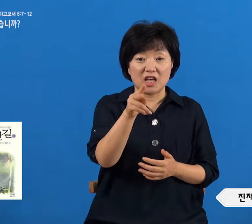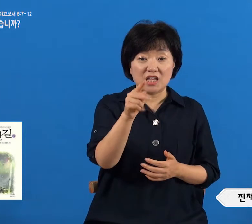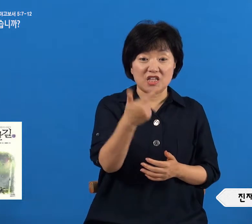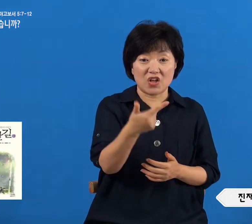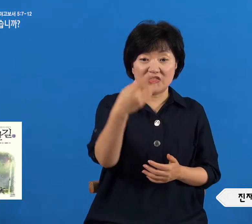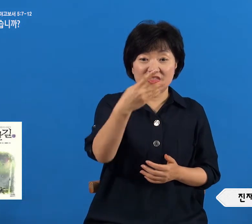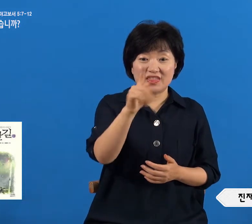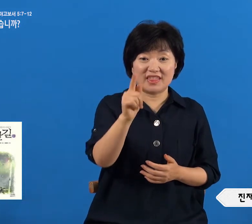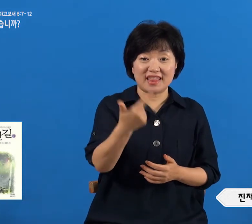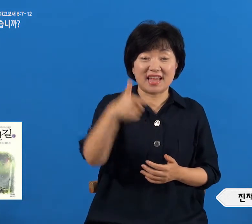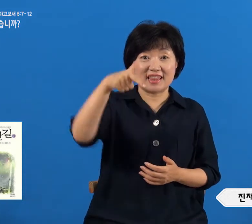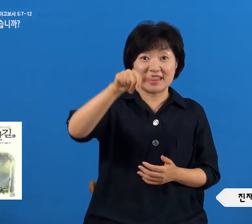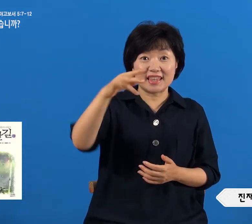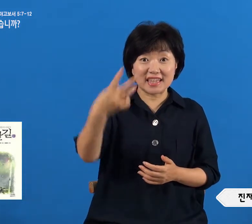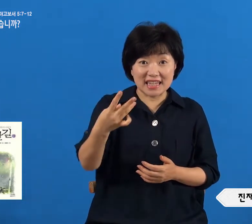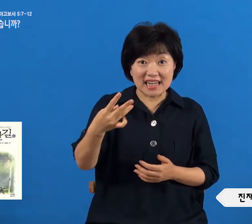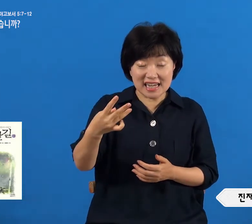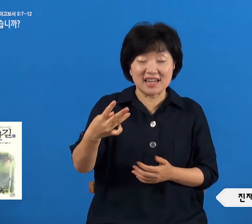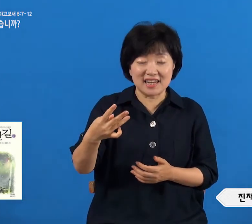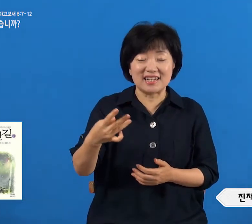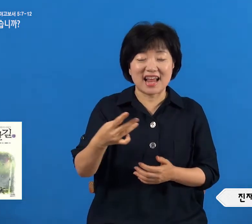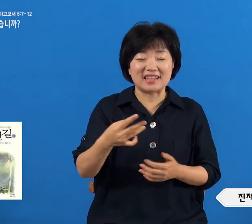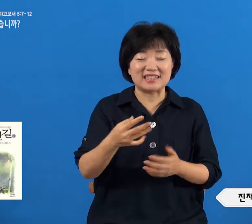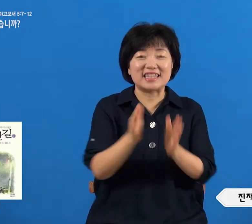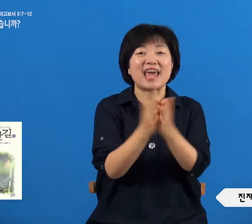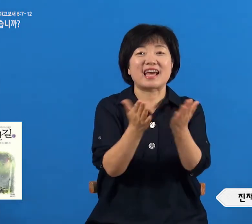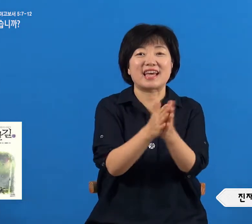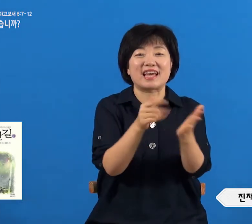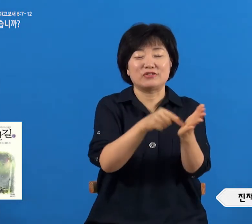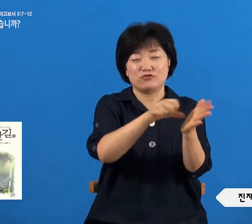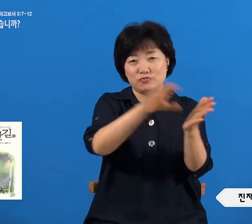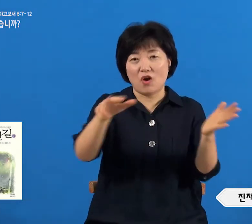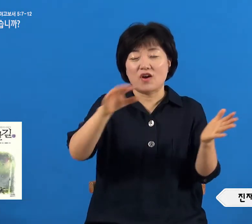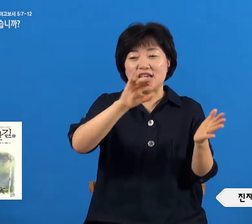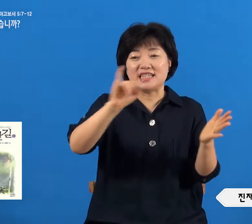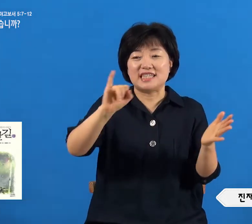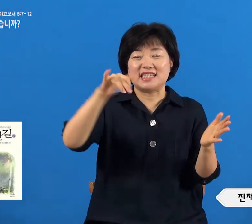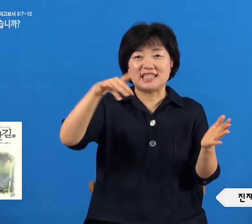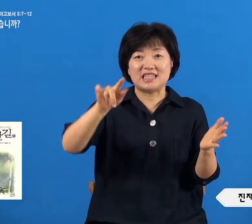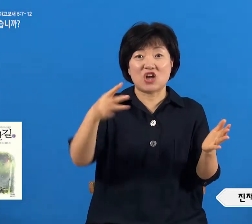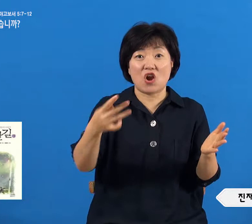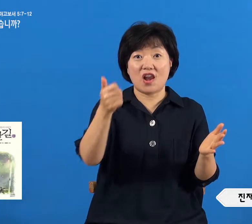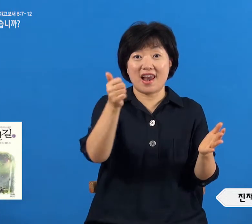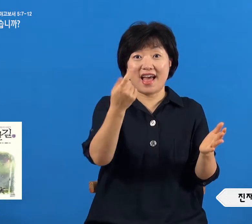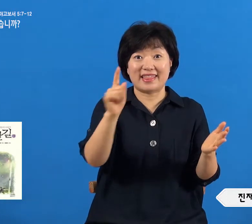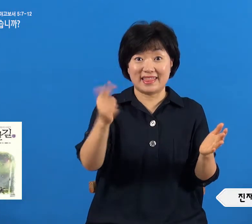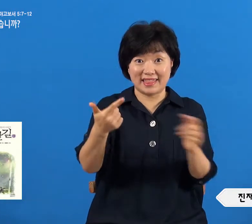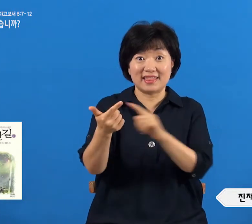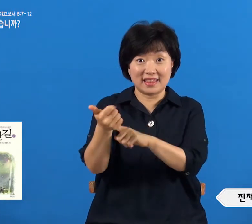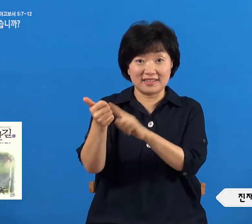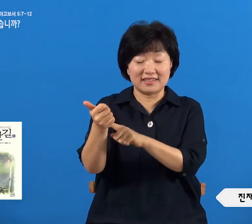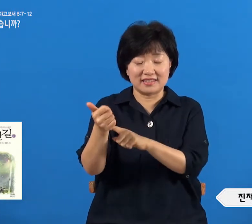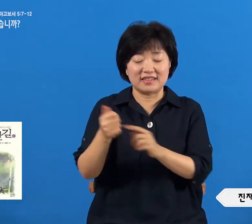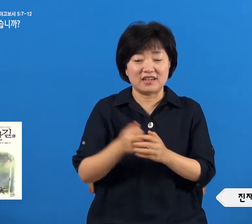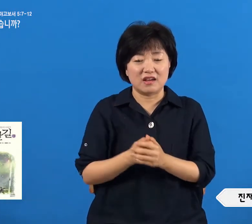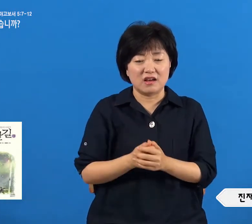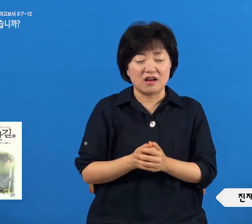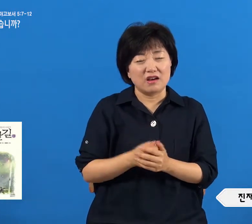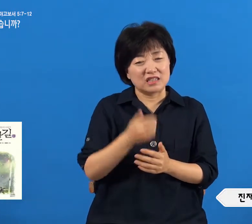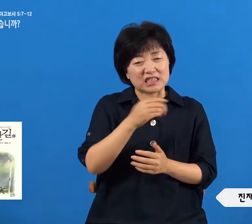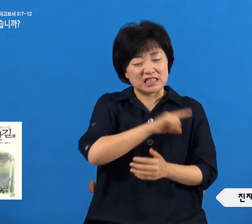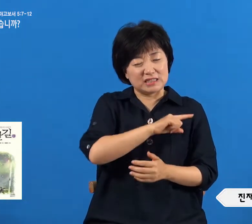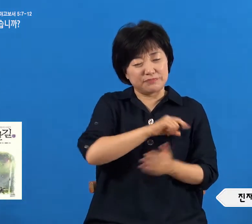유명한 이철환 씨의 이야기를 여러분 들어보셨지 않습니까? 그는 무명의 청년이었습니다. 그는 우울증도